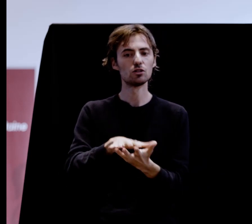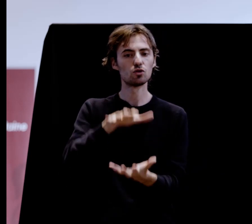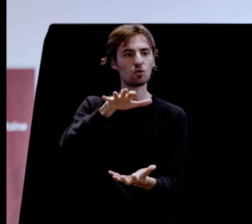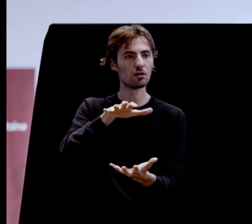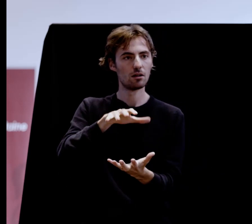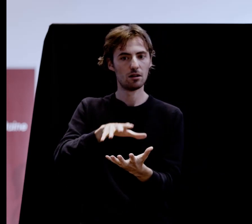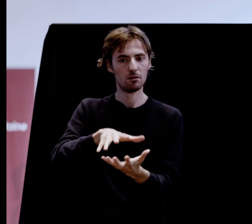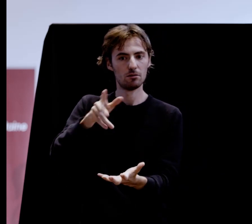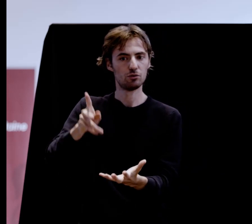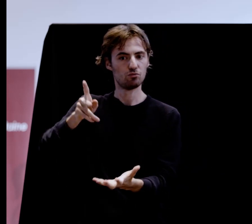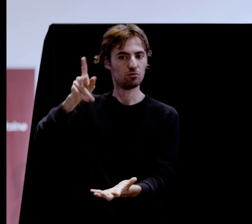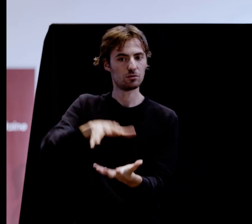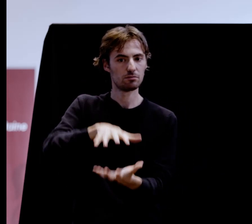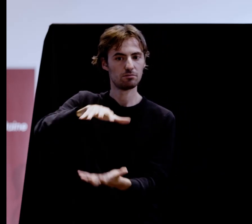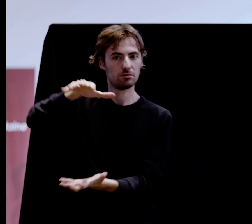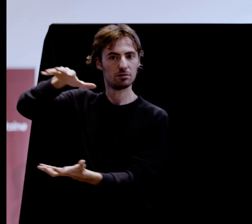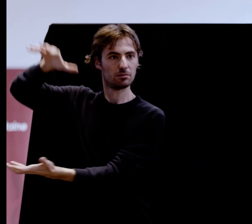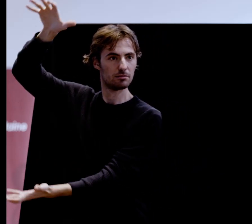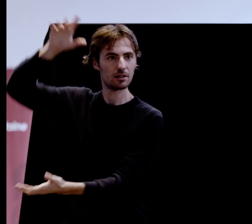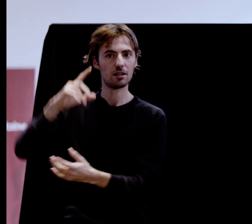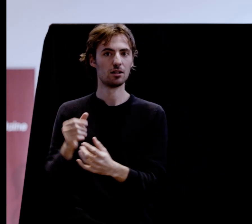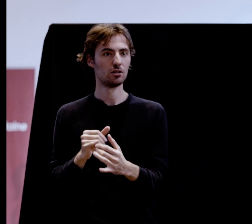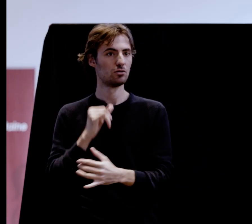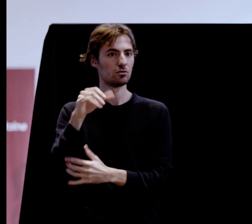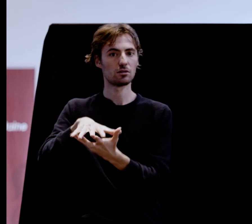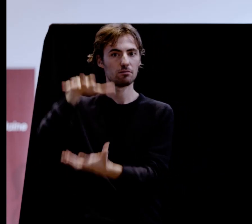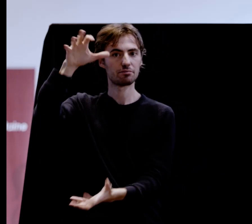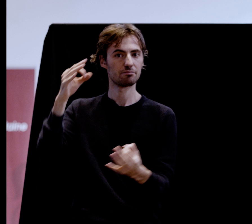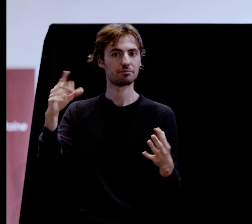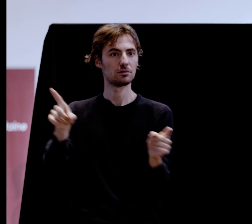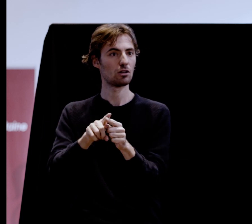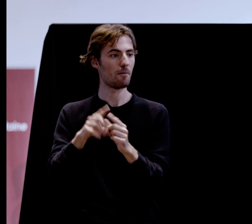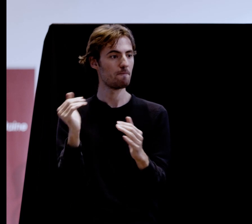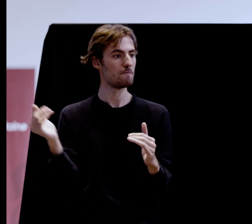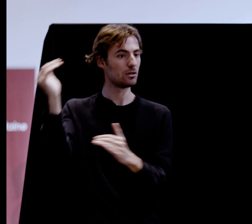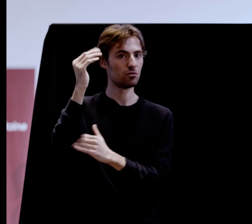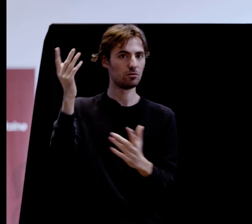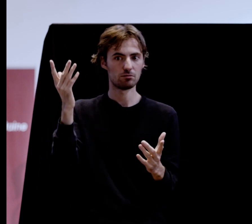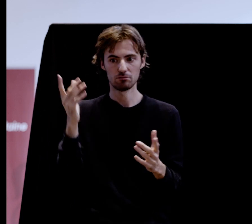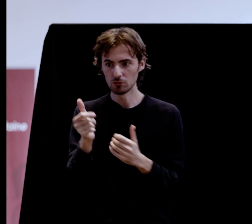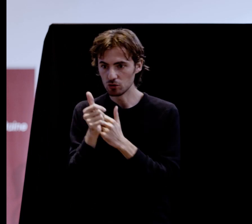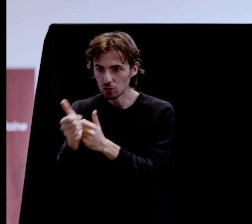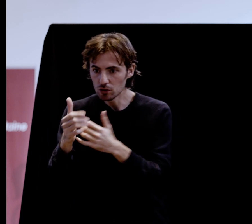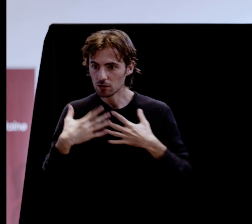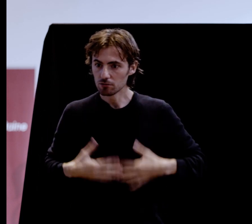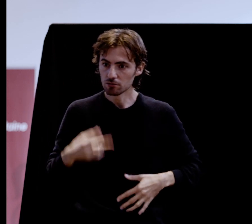augmente jusqu'à la dose adulte? Tout dépend du jeune homme, du